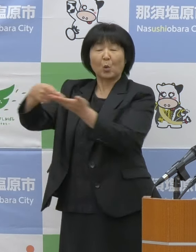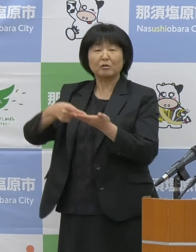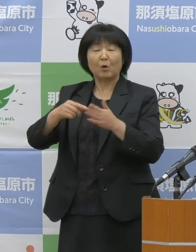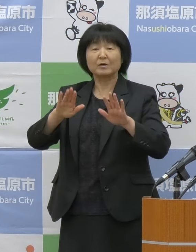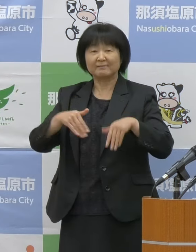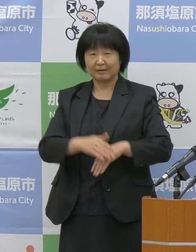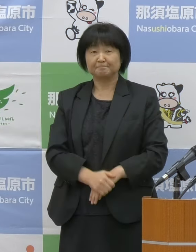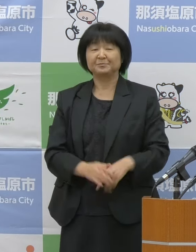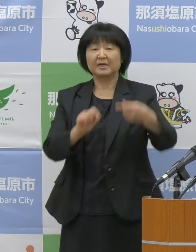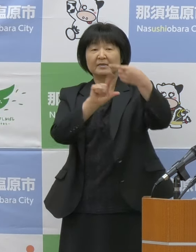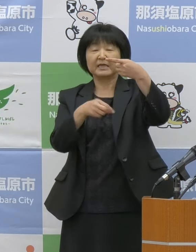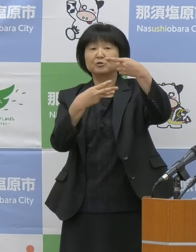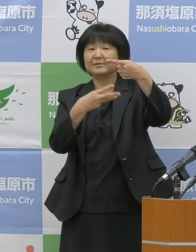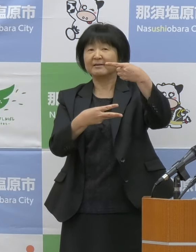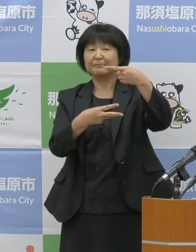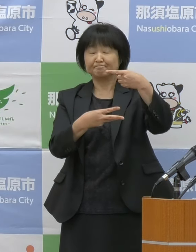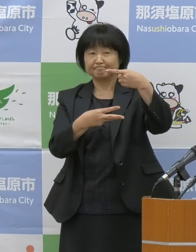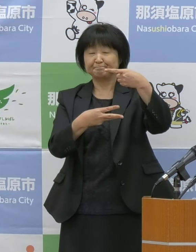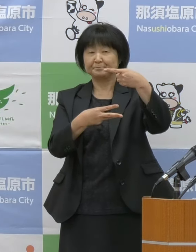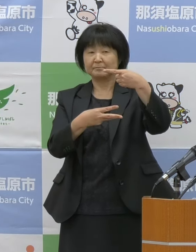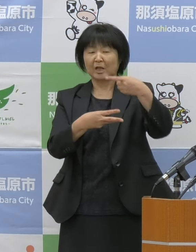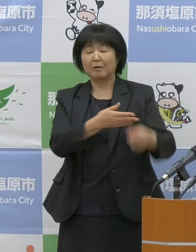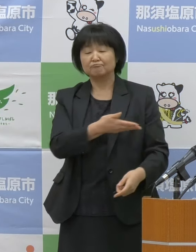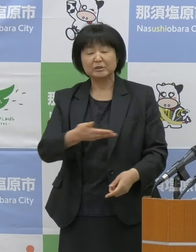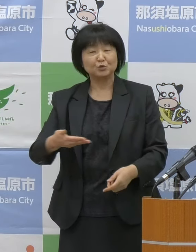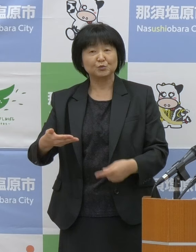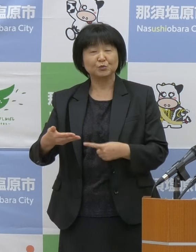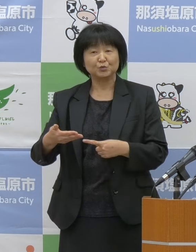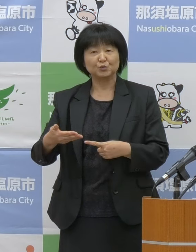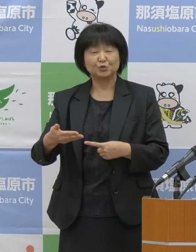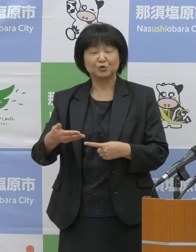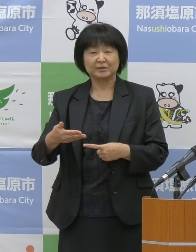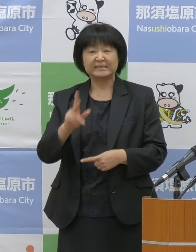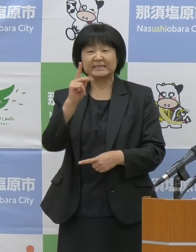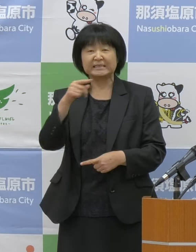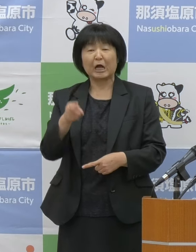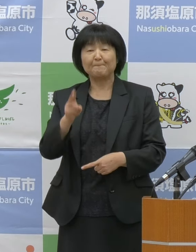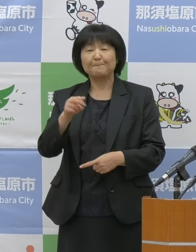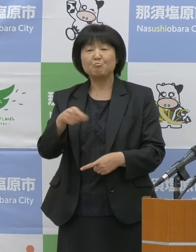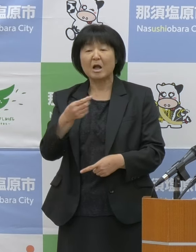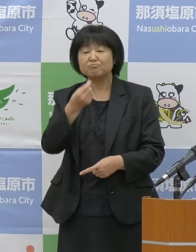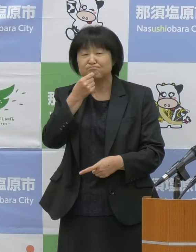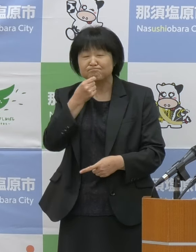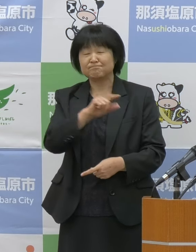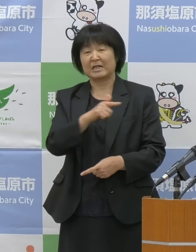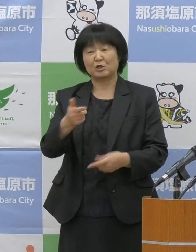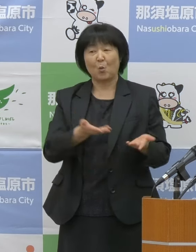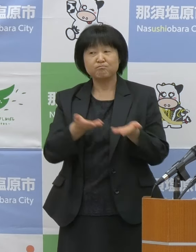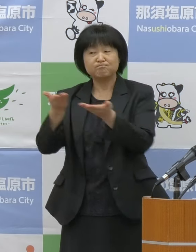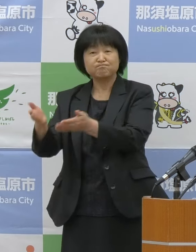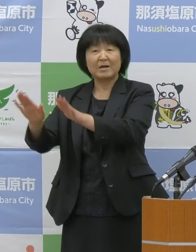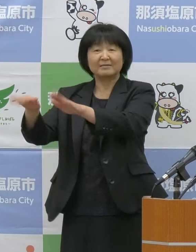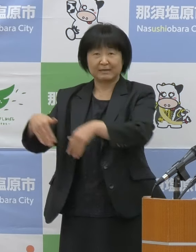に救援物資、これは水や甲板などなんですけれども、届けてまいりました